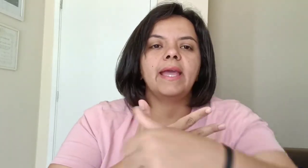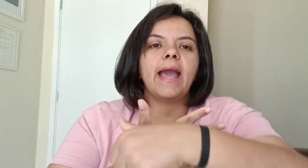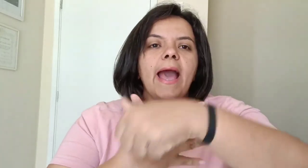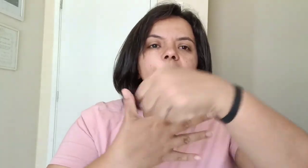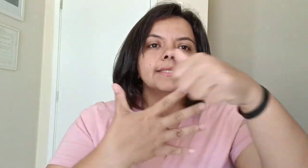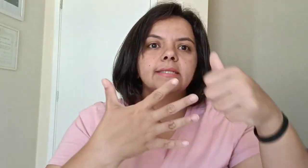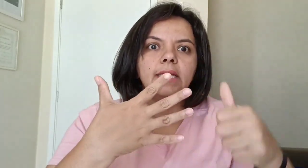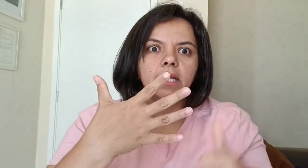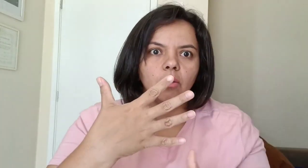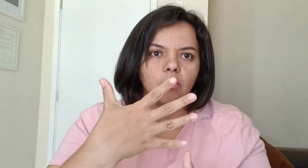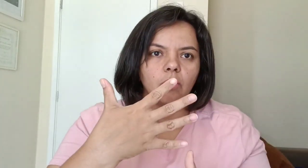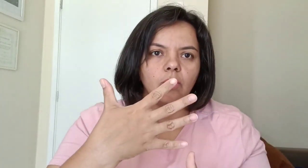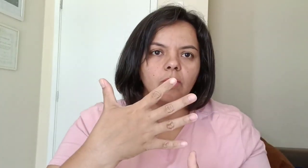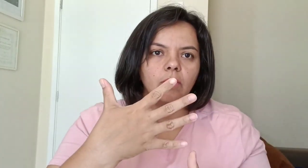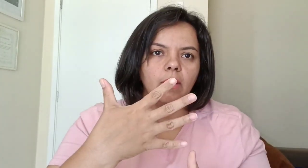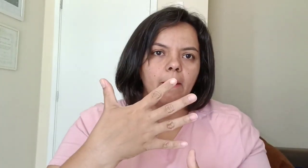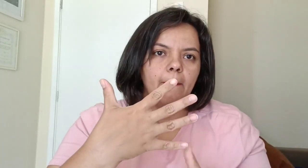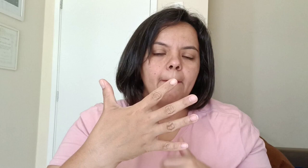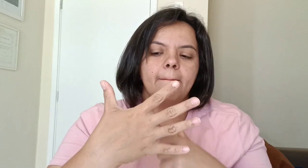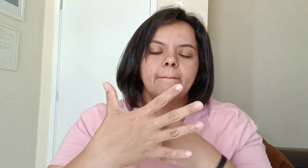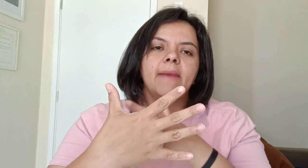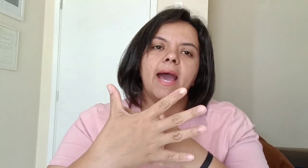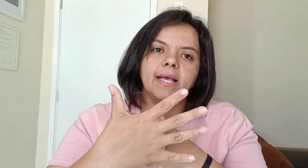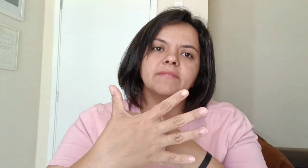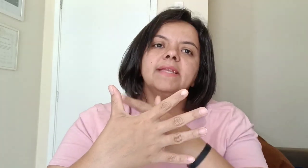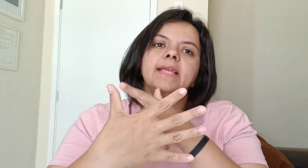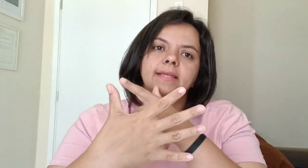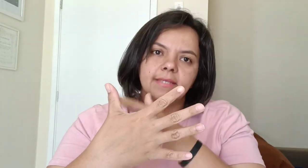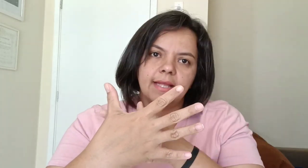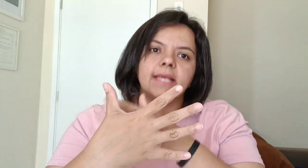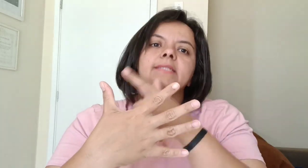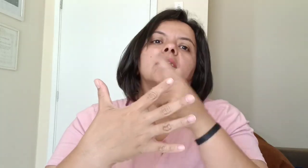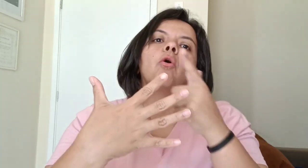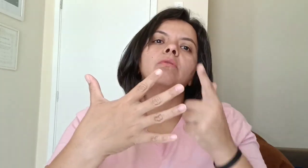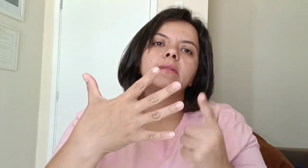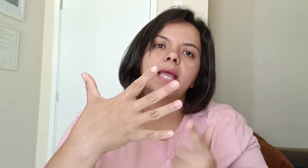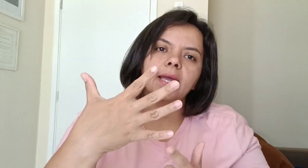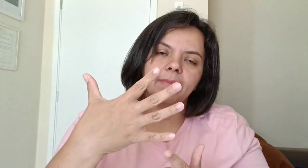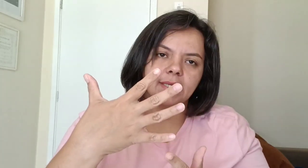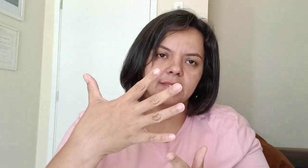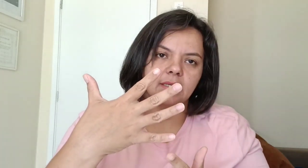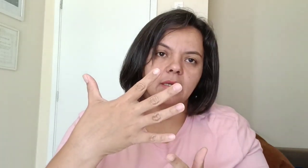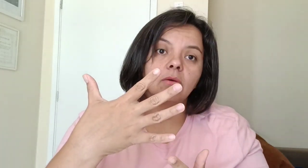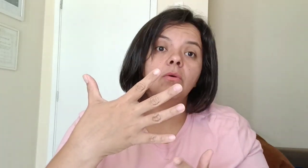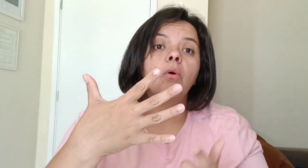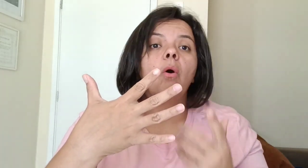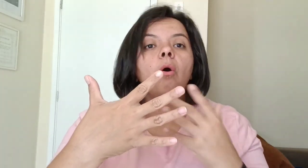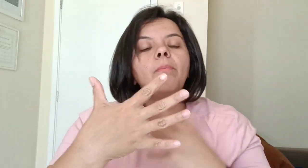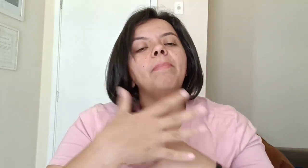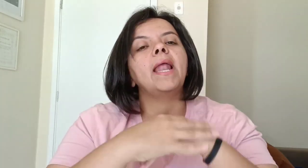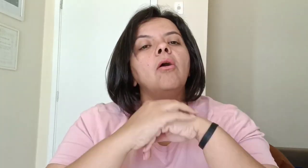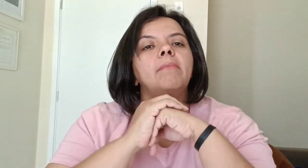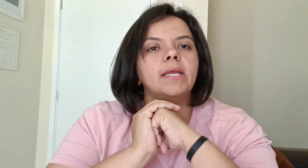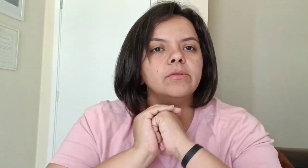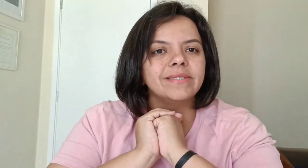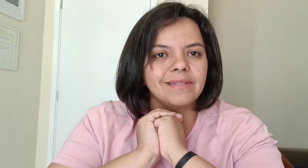conter as 5, mas vai ter sinais que contemplam as 5 ou pelo menos